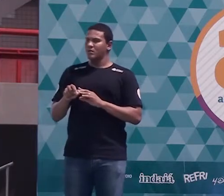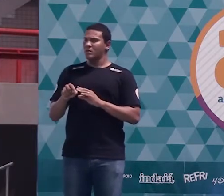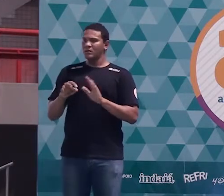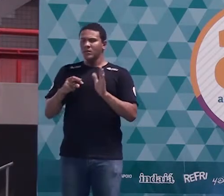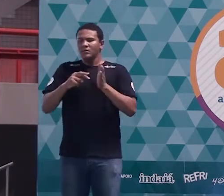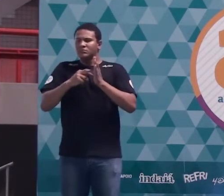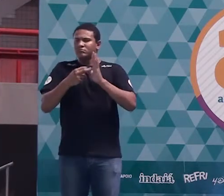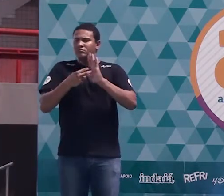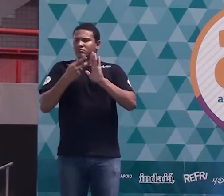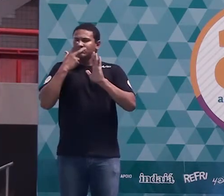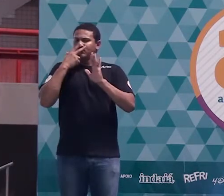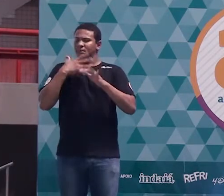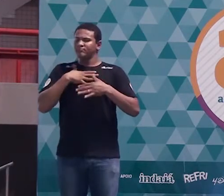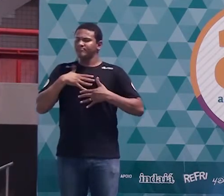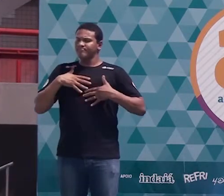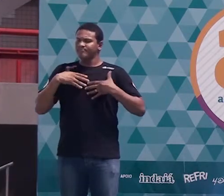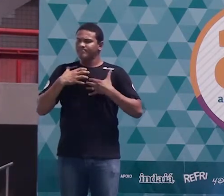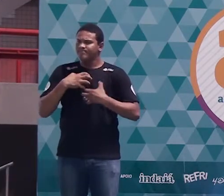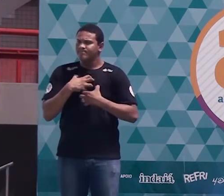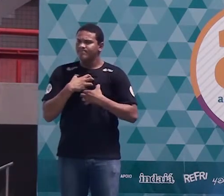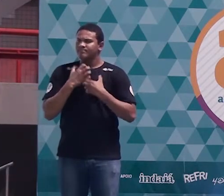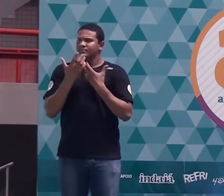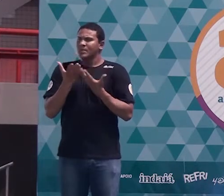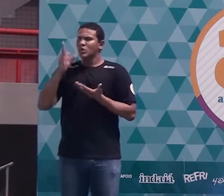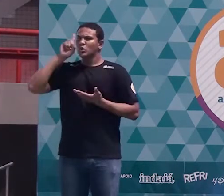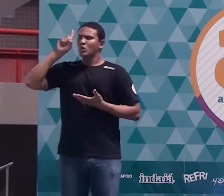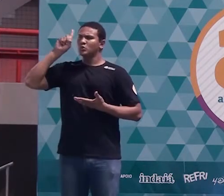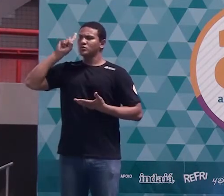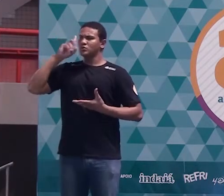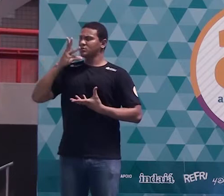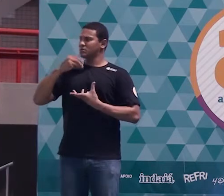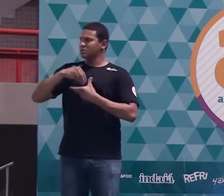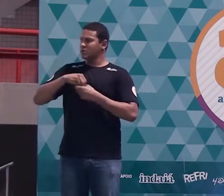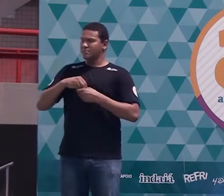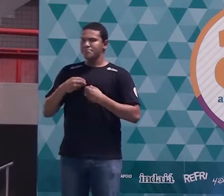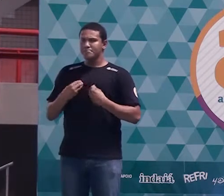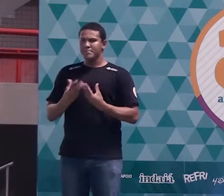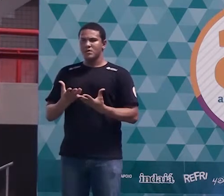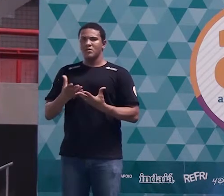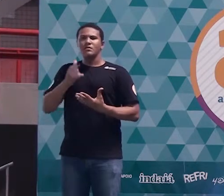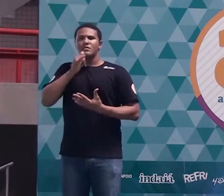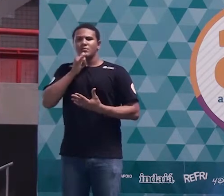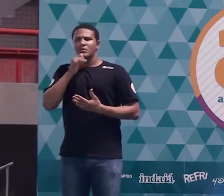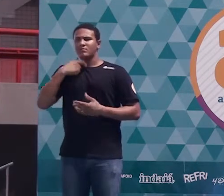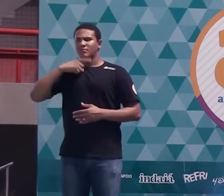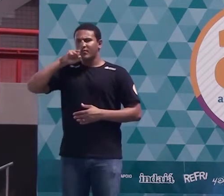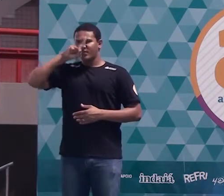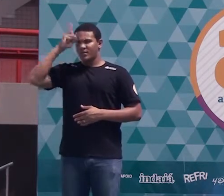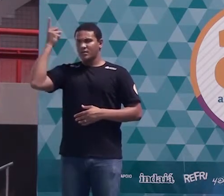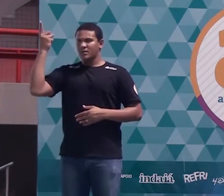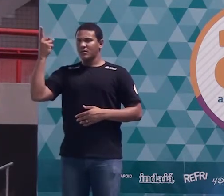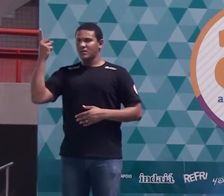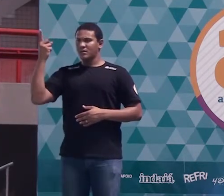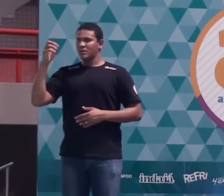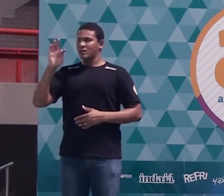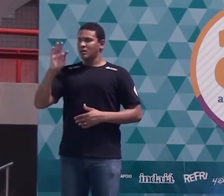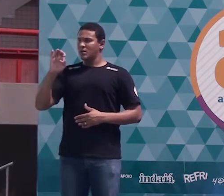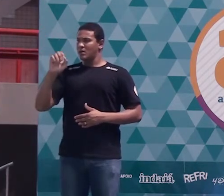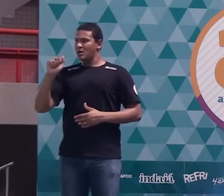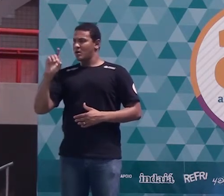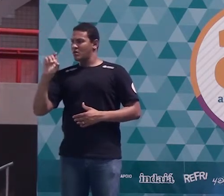ternura mais funda e mais cotidiana. Inventei, por exemplo, o verbo te